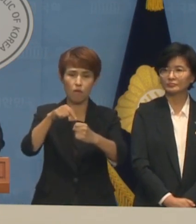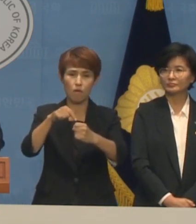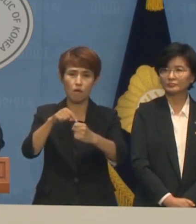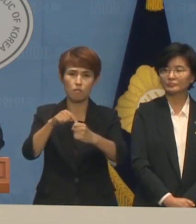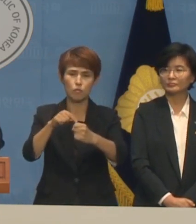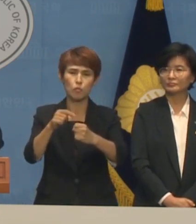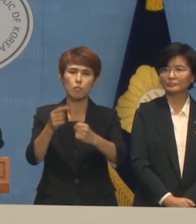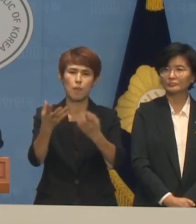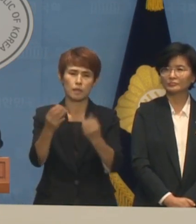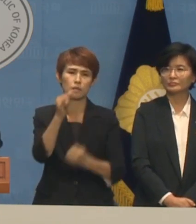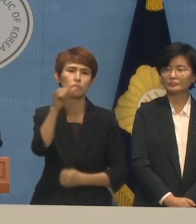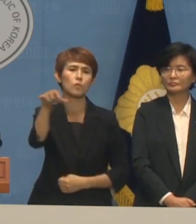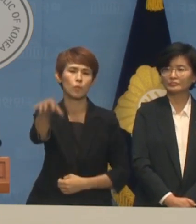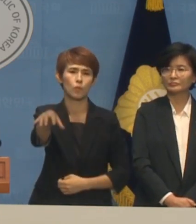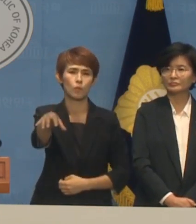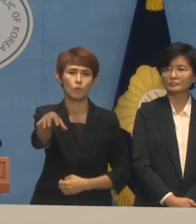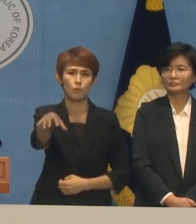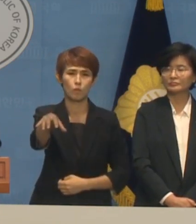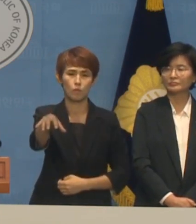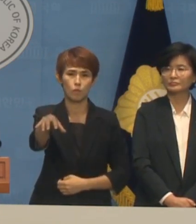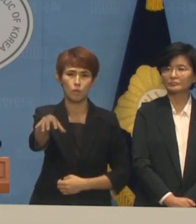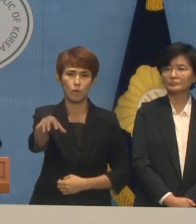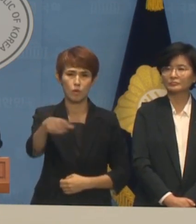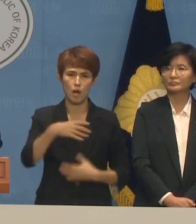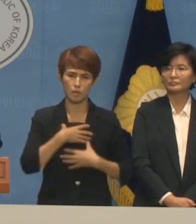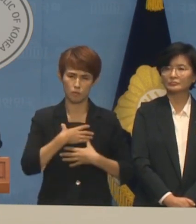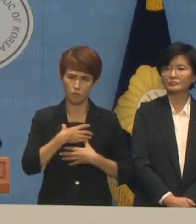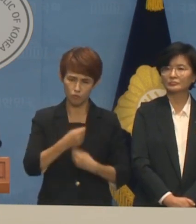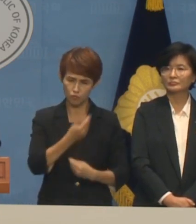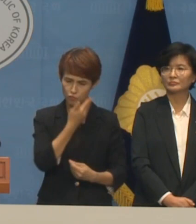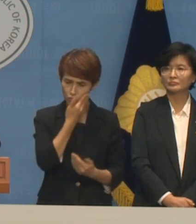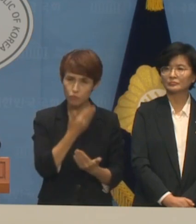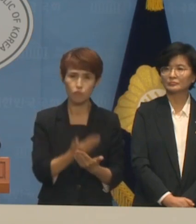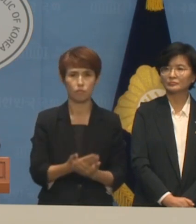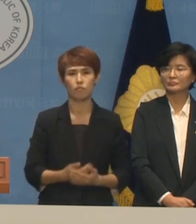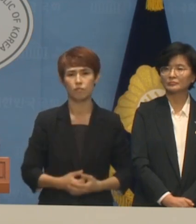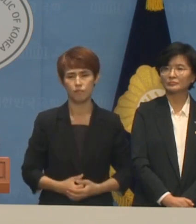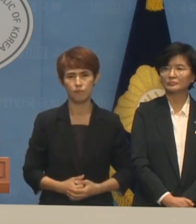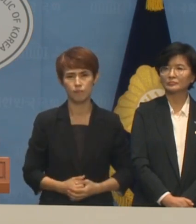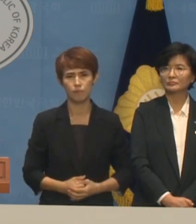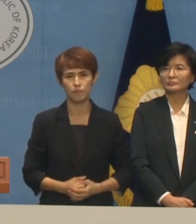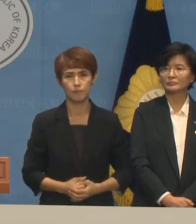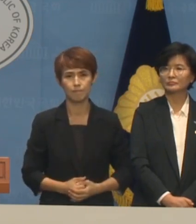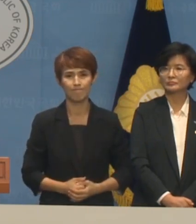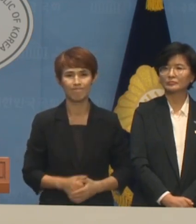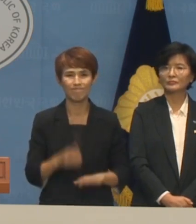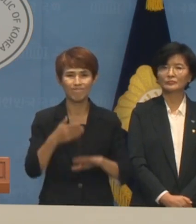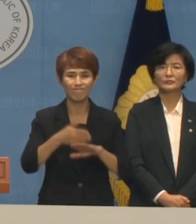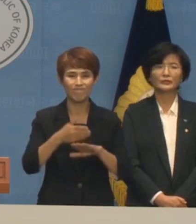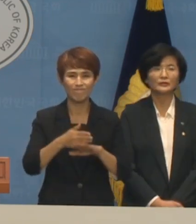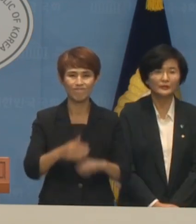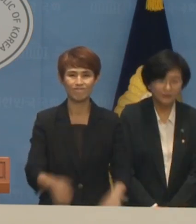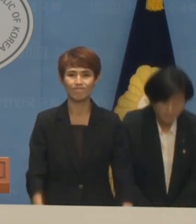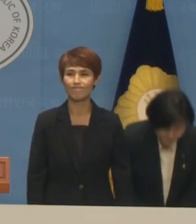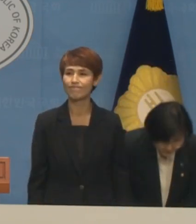원전도 많이 있는 곳이어서 특히 더 안전에 유의해야 할 것이라고 생각합니다. 감사합니다.